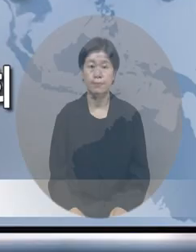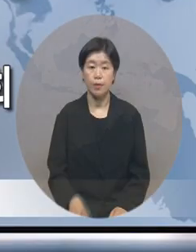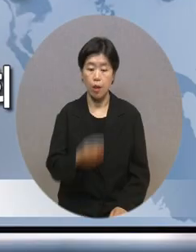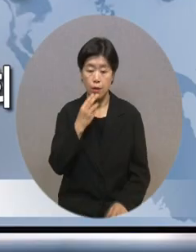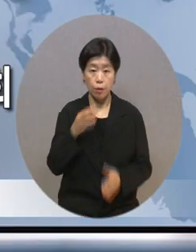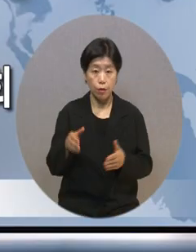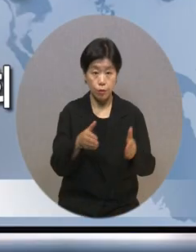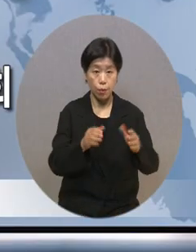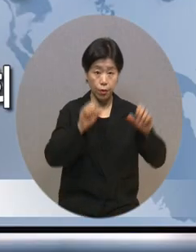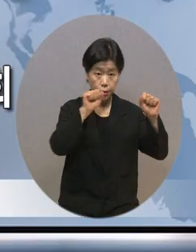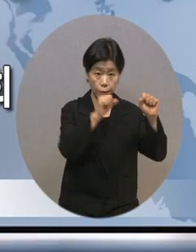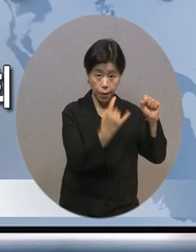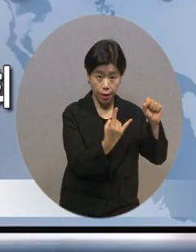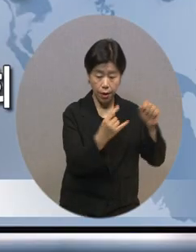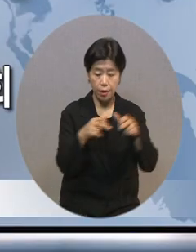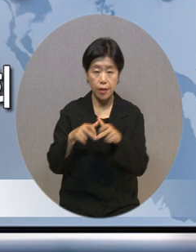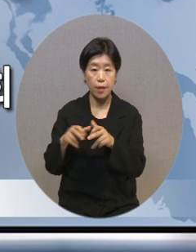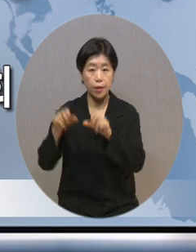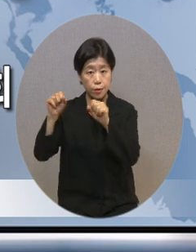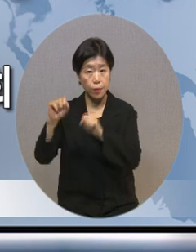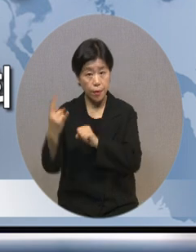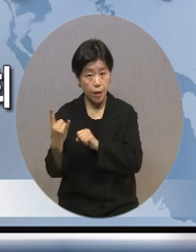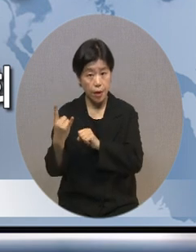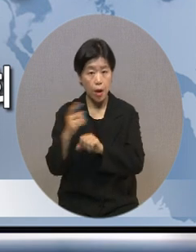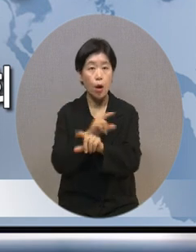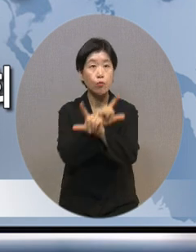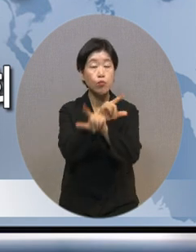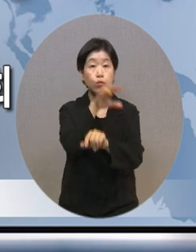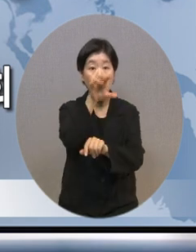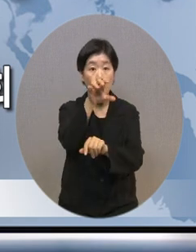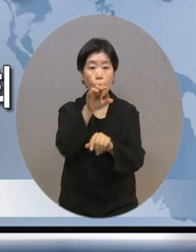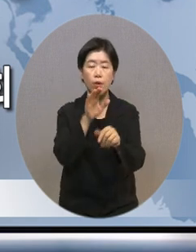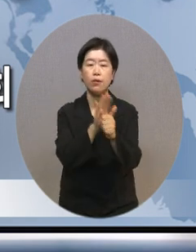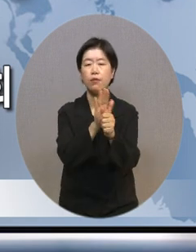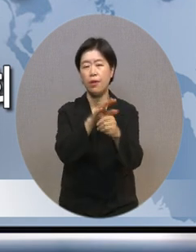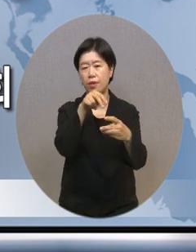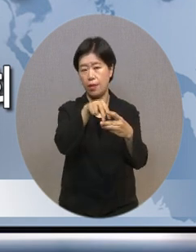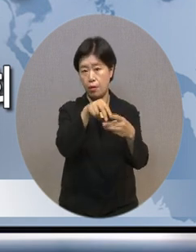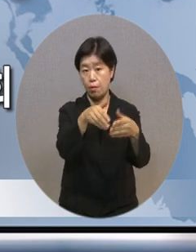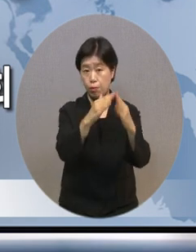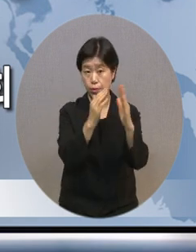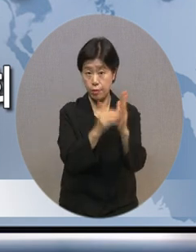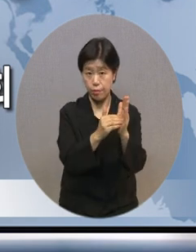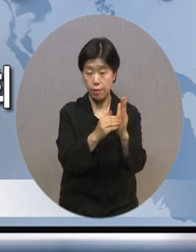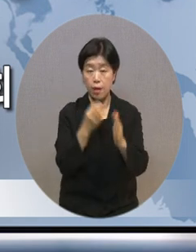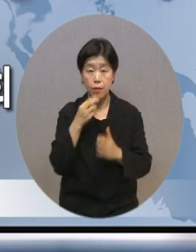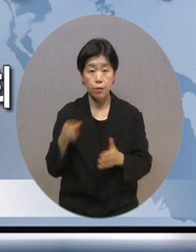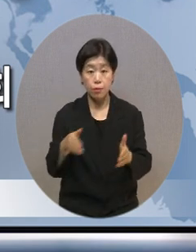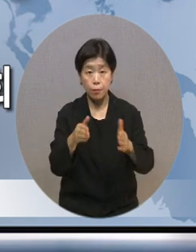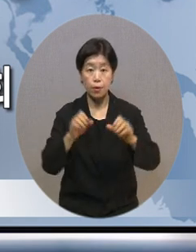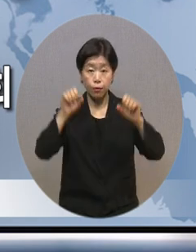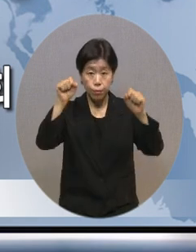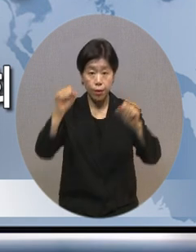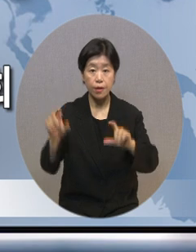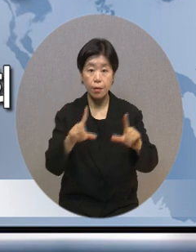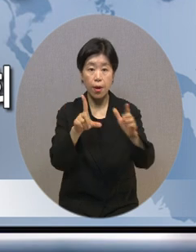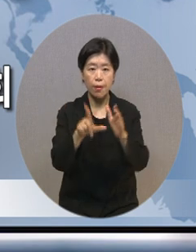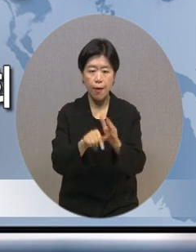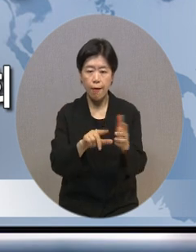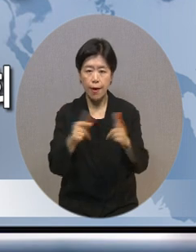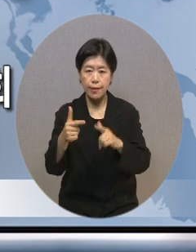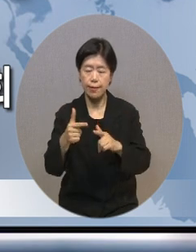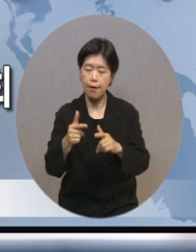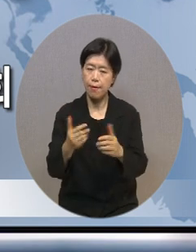경기도 체육회와 장애인체육회 북부지원센터가 마련되며 경기도민의 스포츠 생활에 활력을 불어넣을